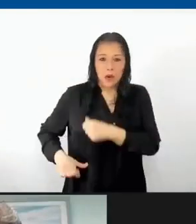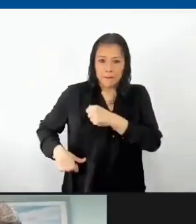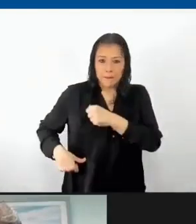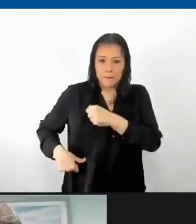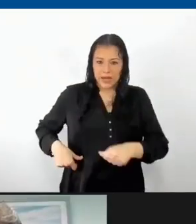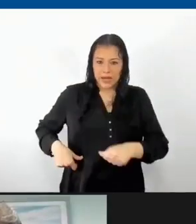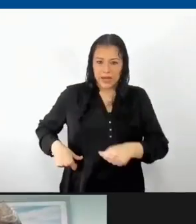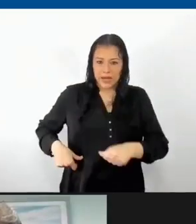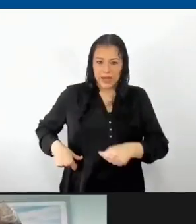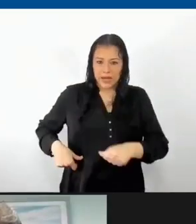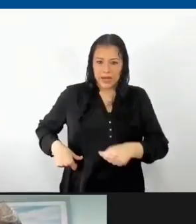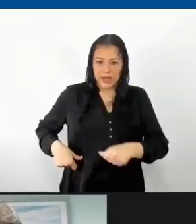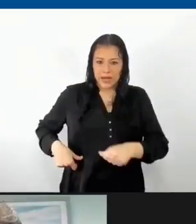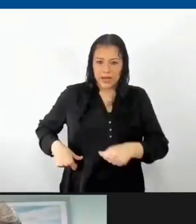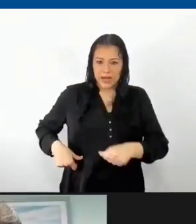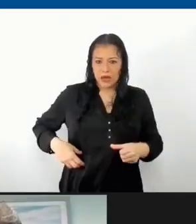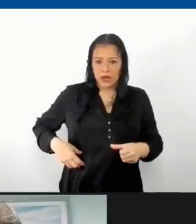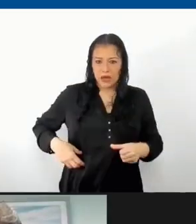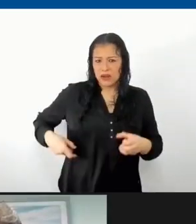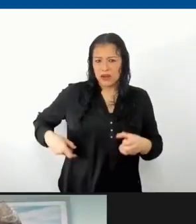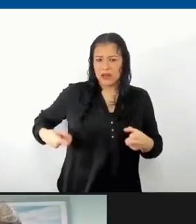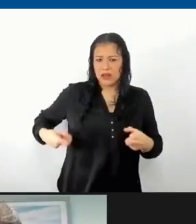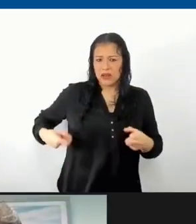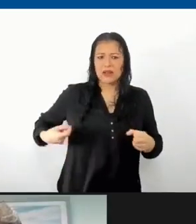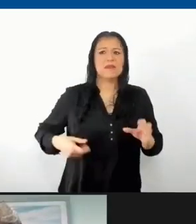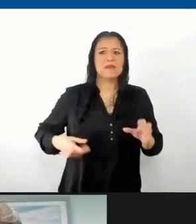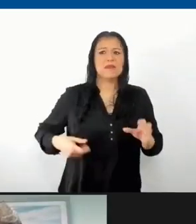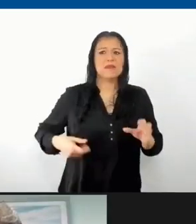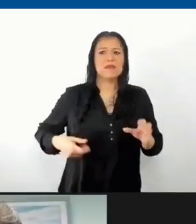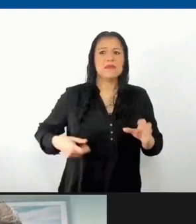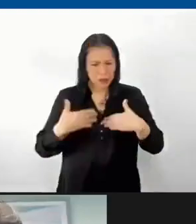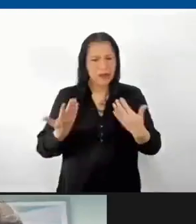Claro, absolutamente, no pasa nada.